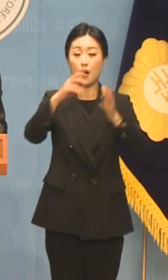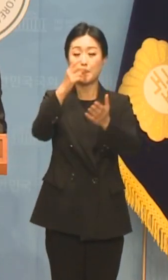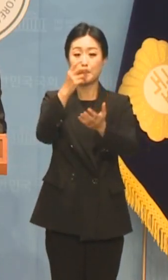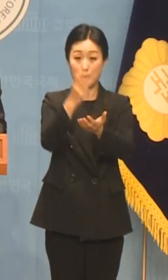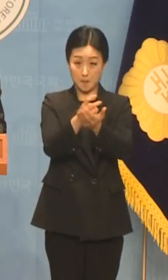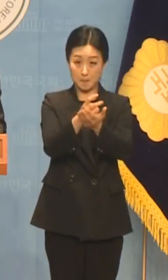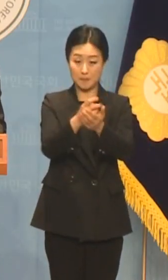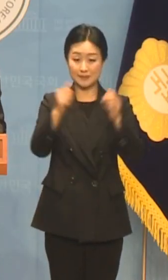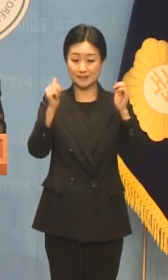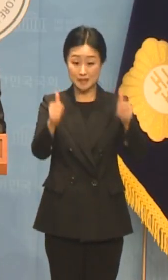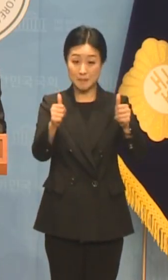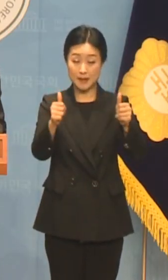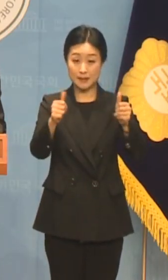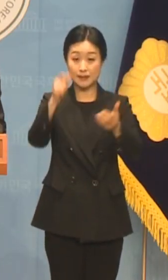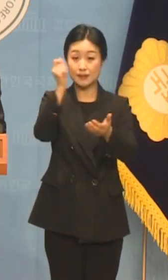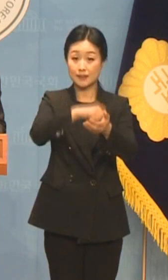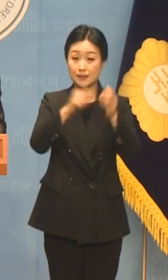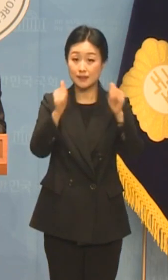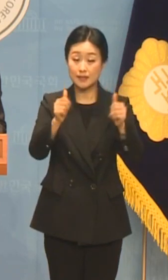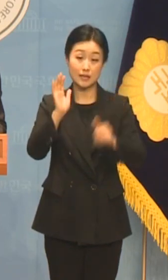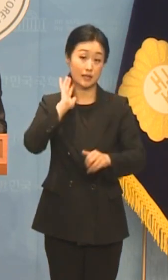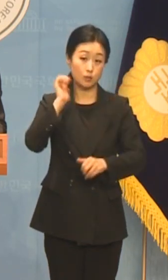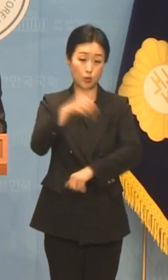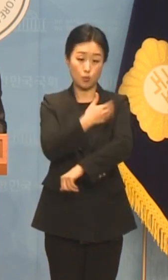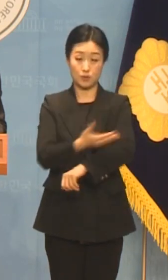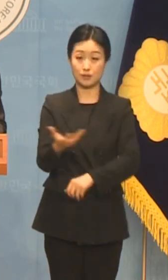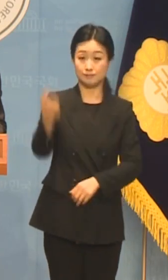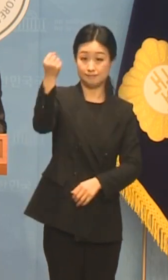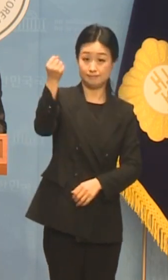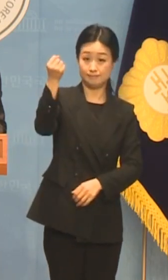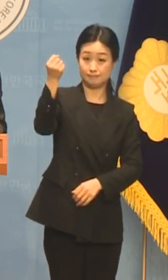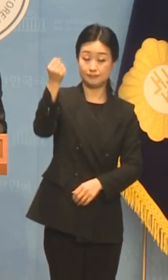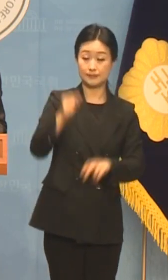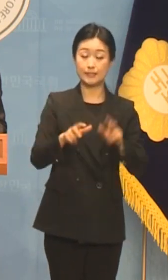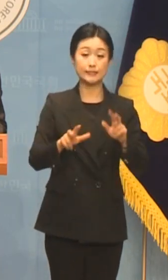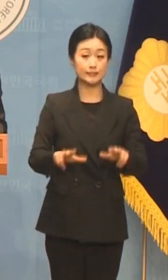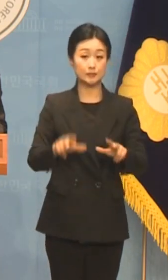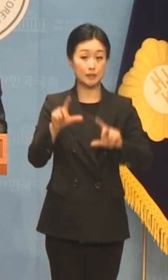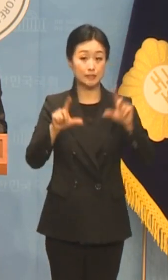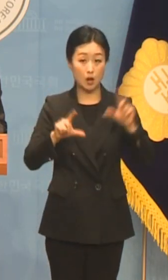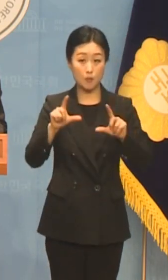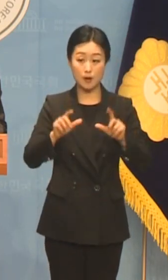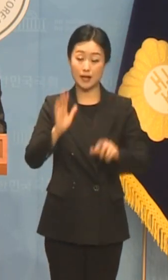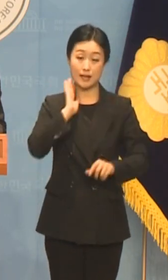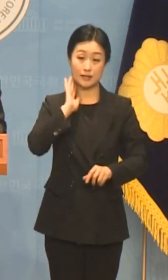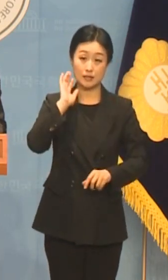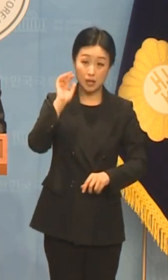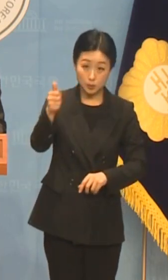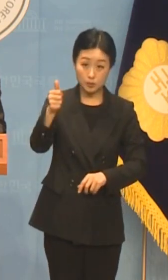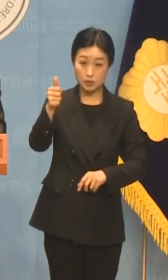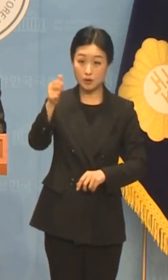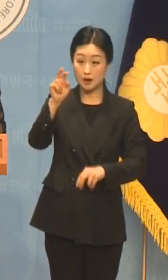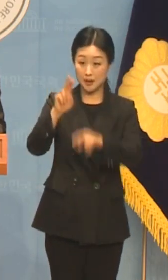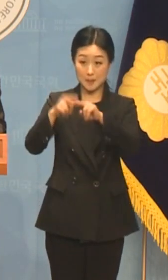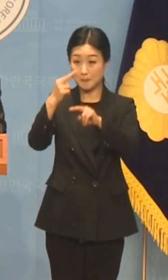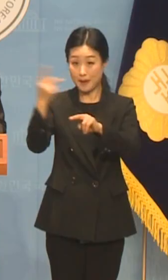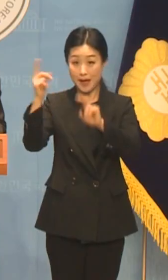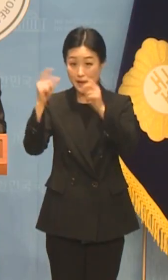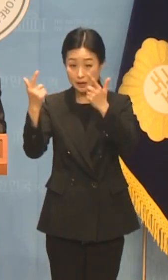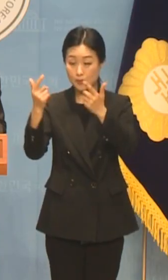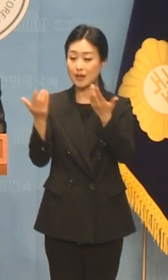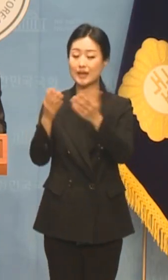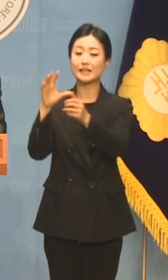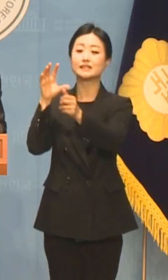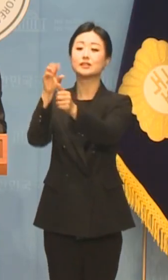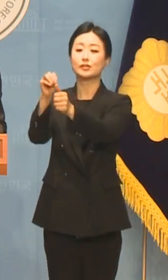임명은 대통령의 고유 권한이며 현재 상황은 대통령 권리가 아닌